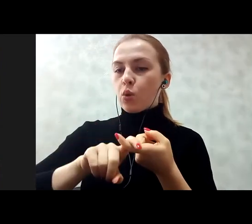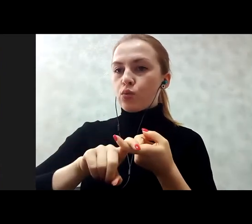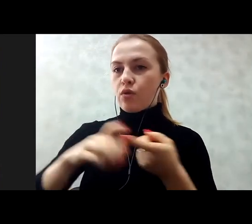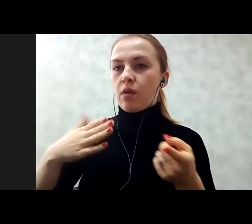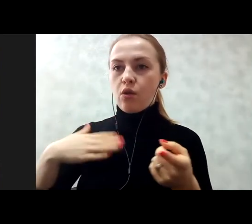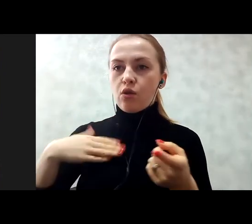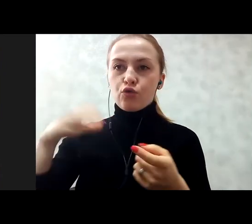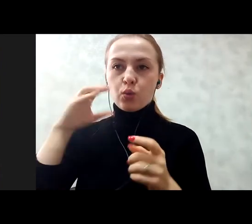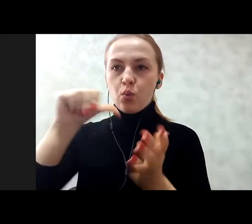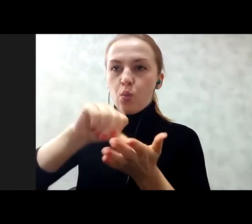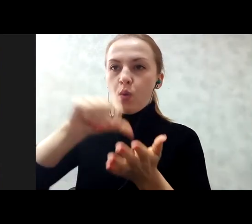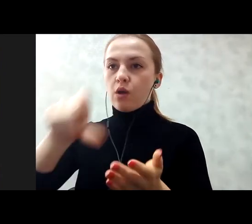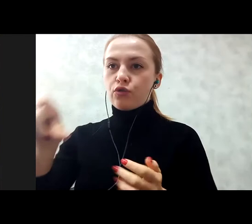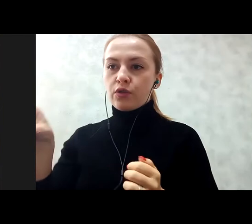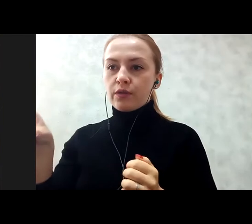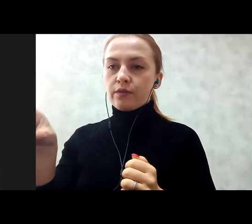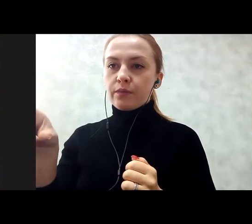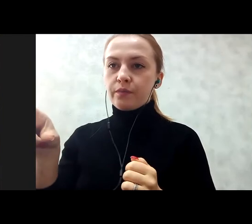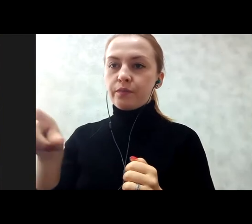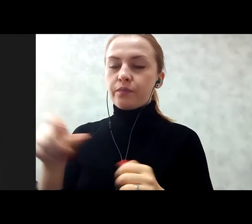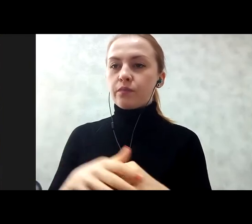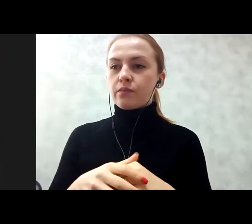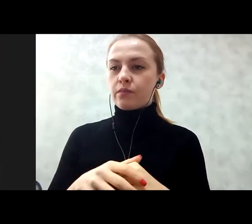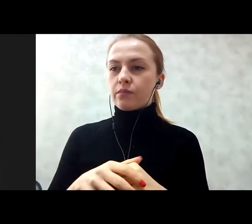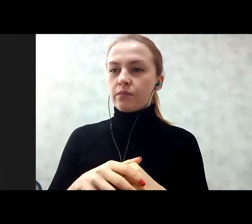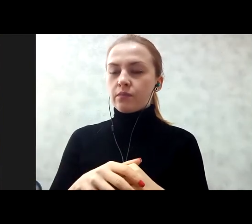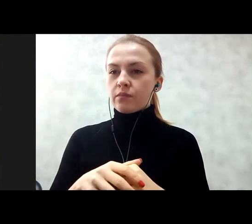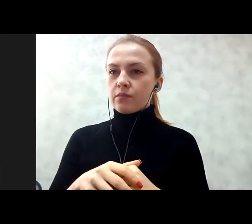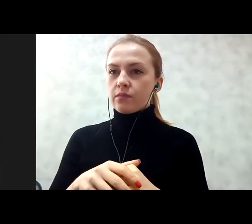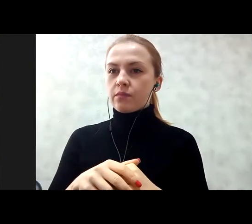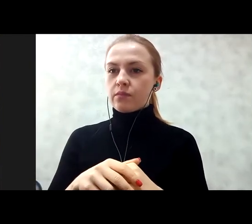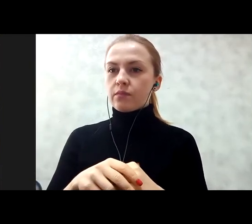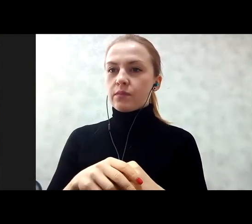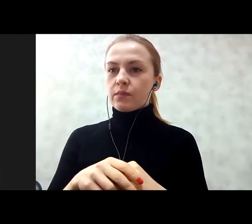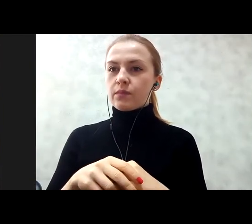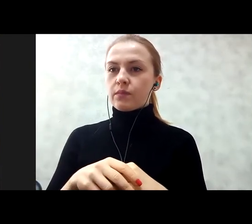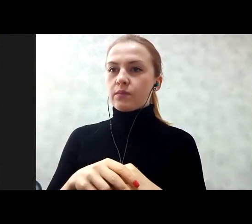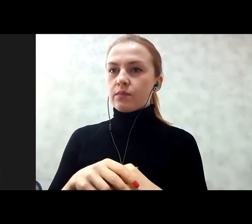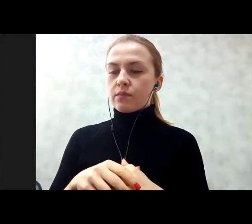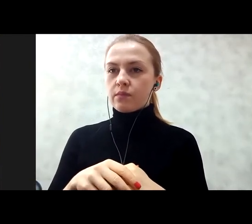are waiting until all other attendees are connected.